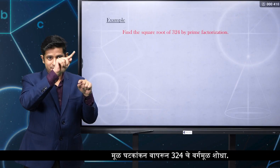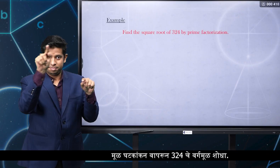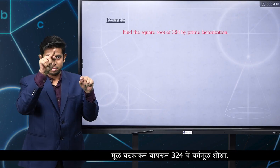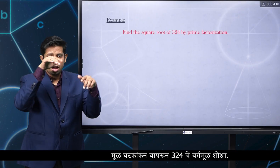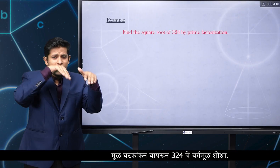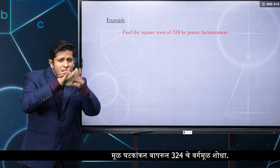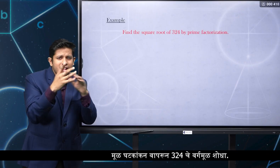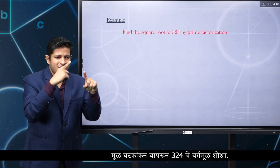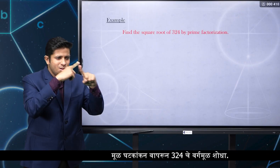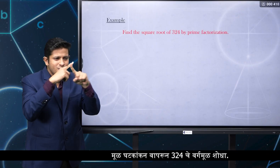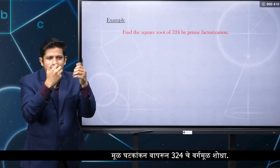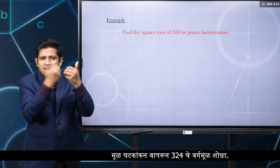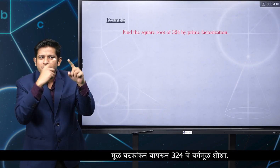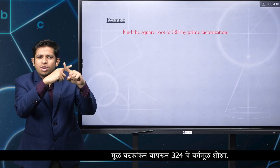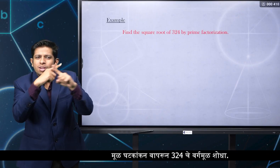वर्गमूळ शोधा.